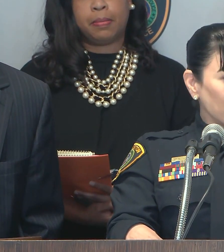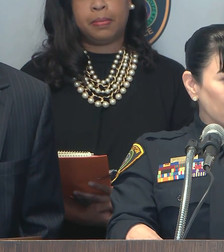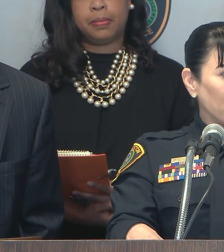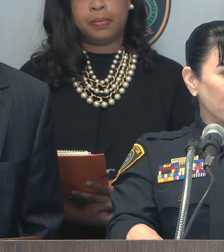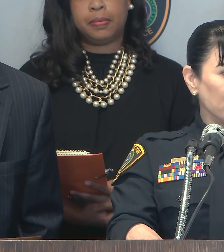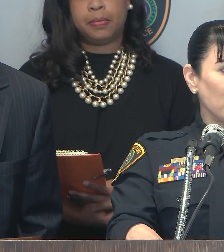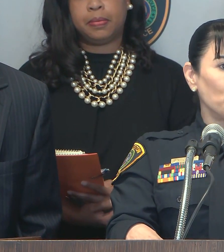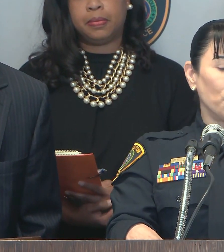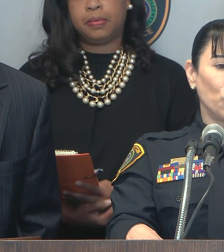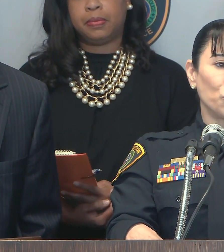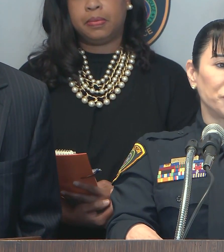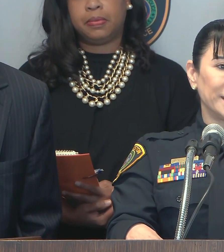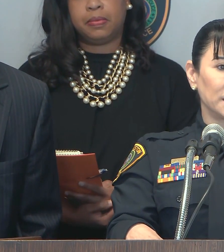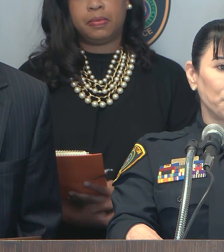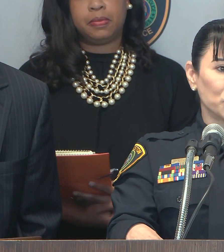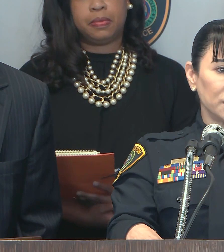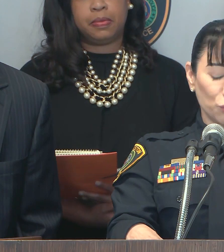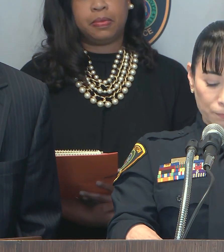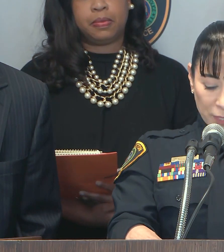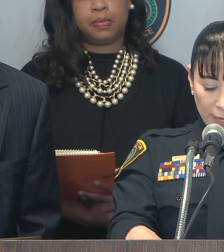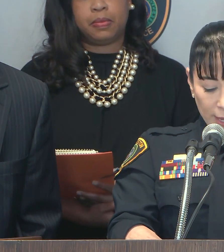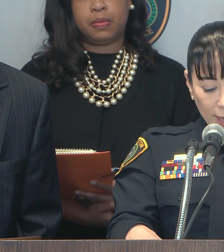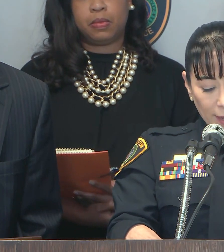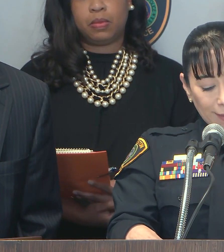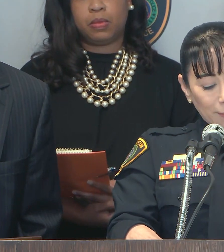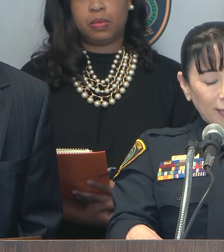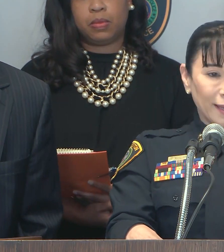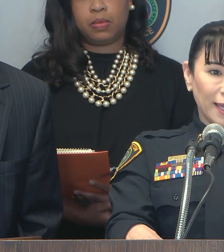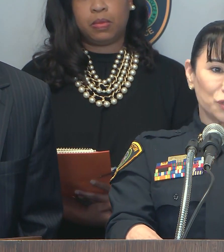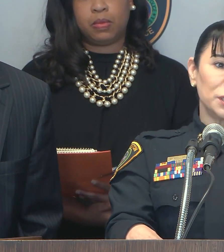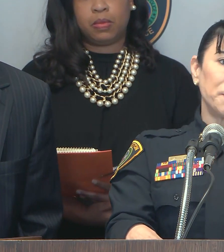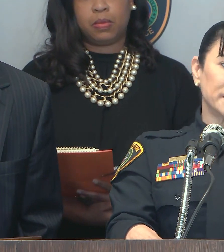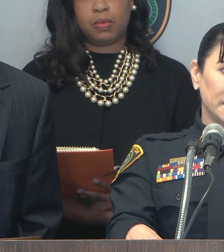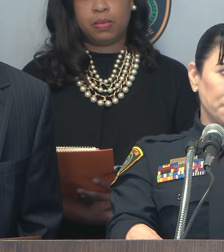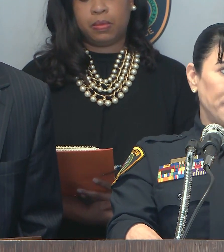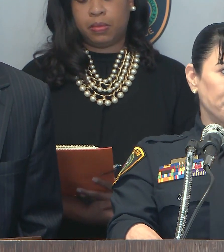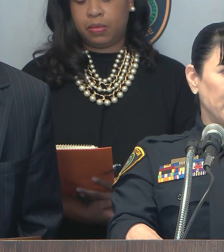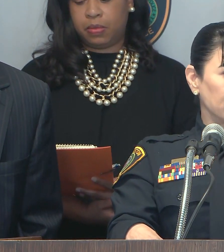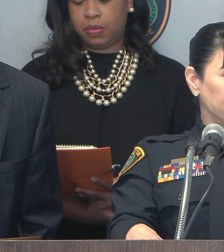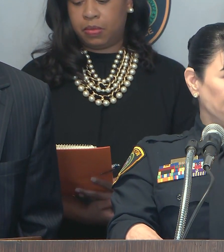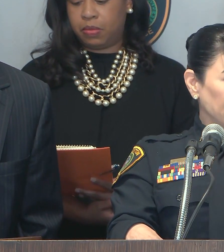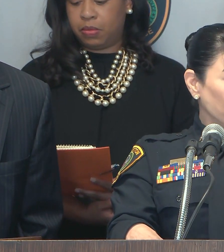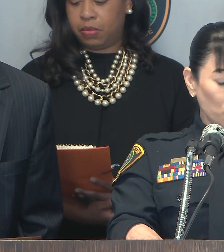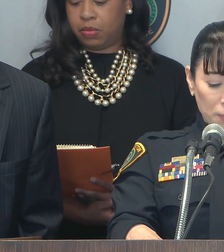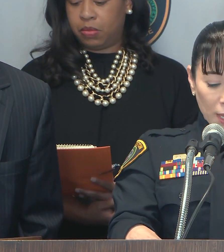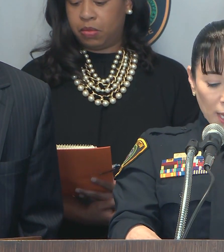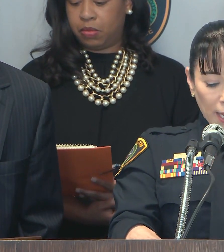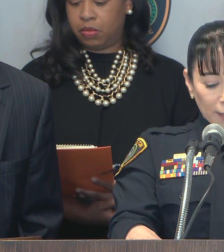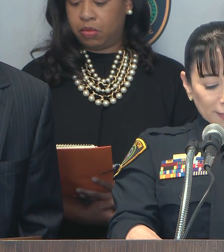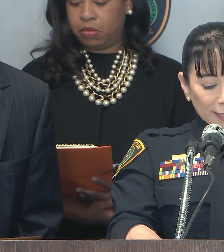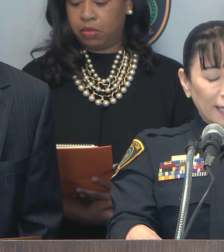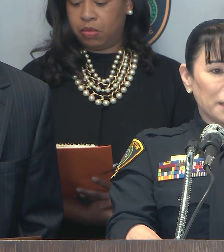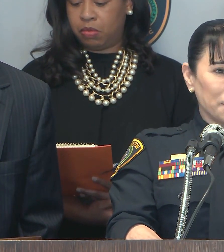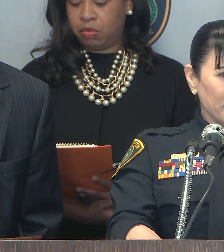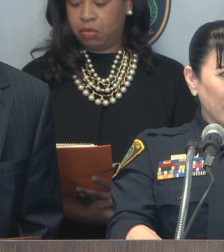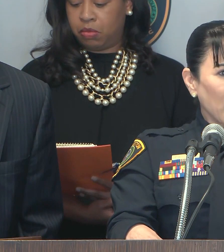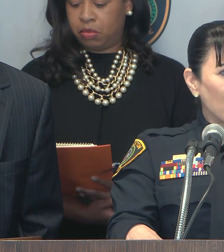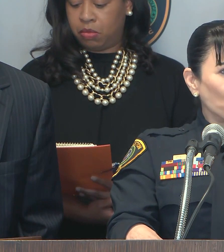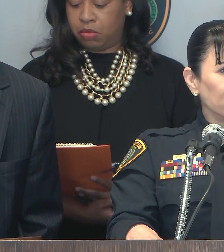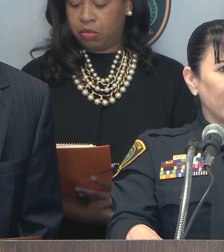es arriba, un poco 36%. Eso es perspectivo. Tiene